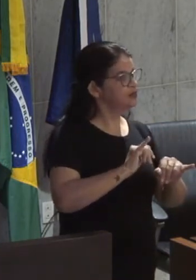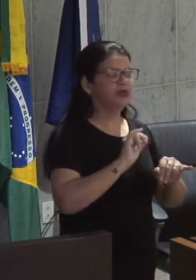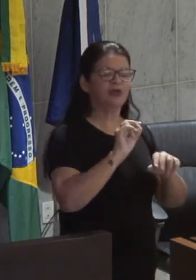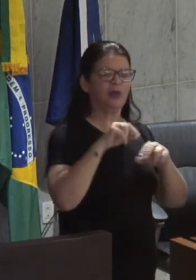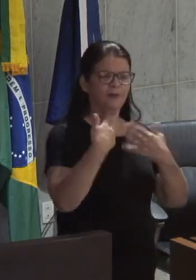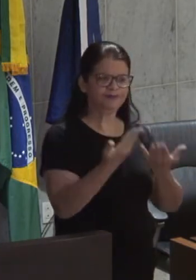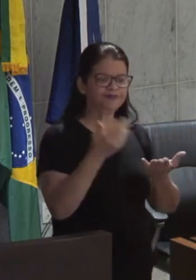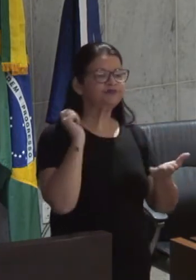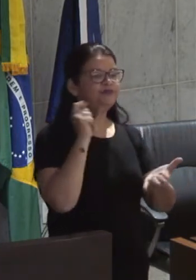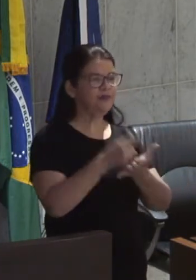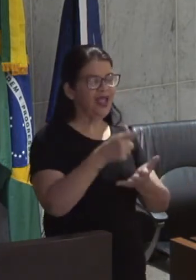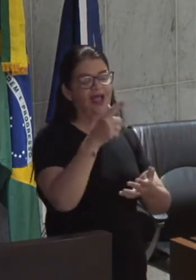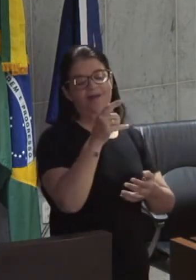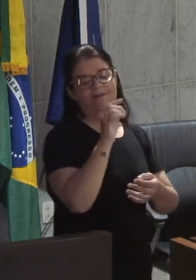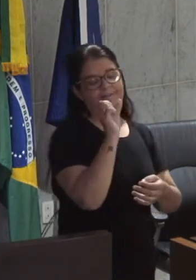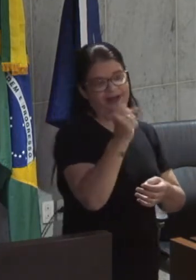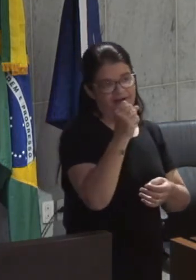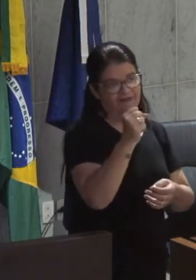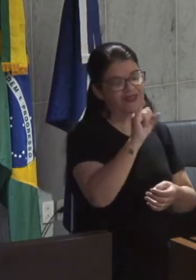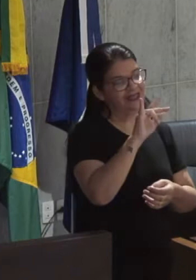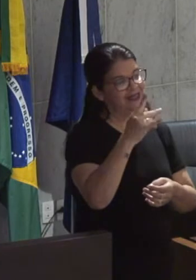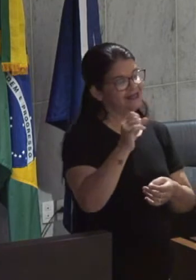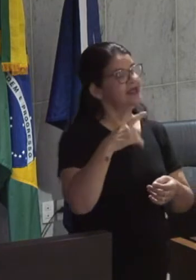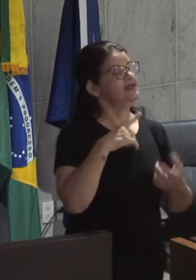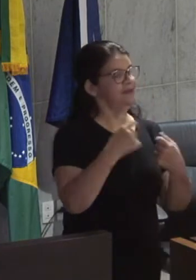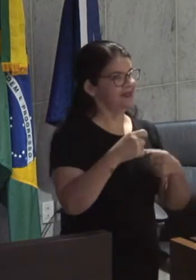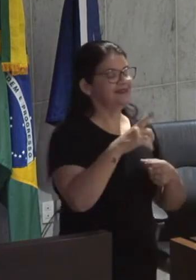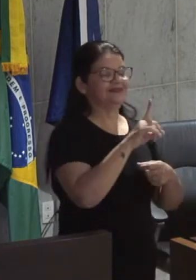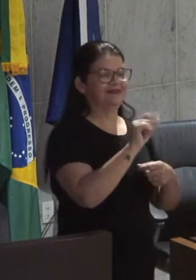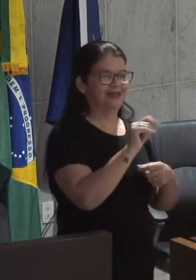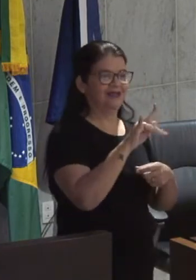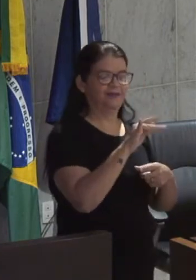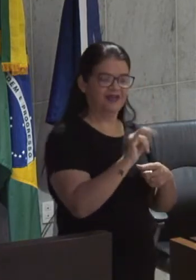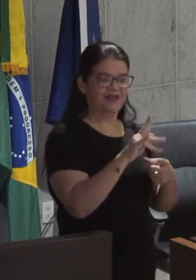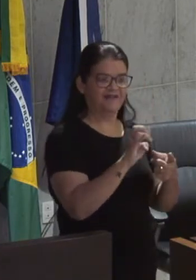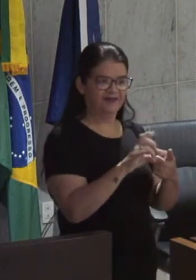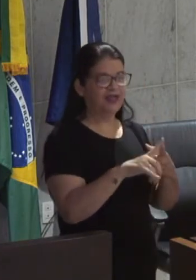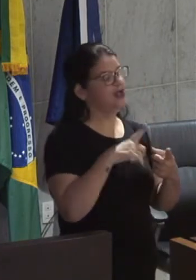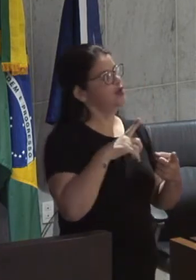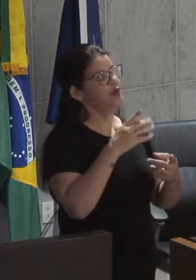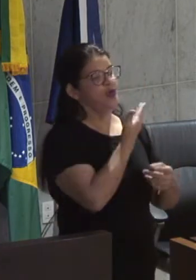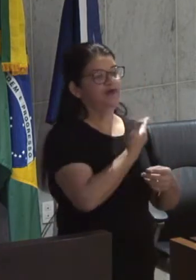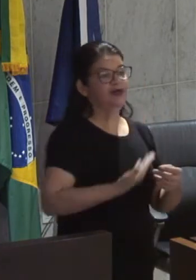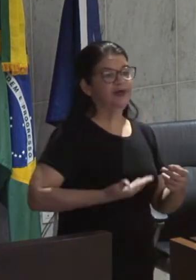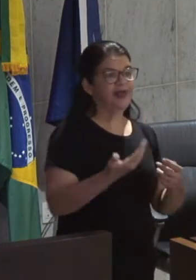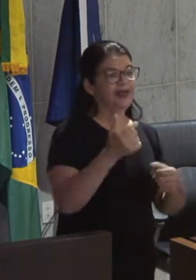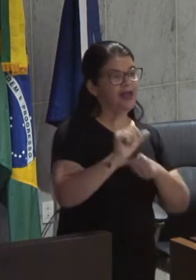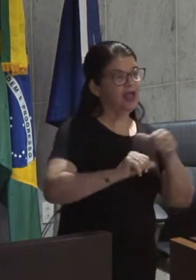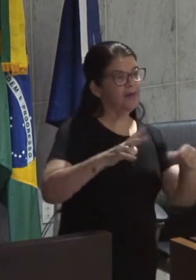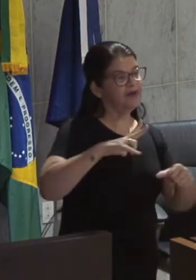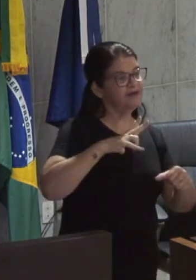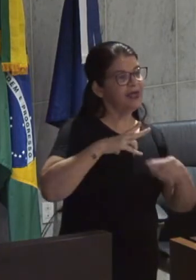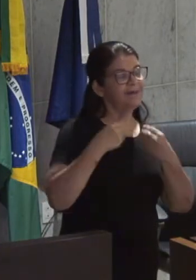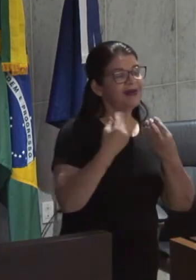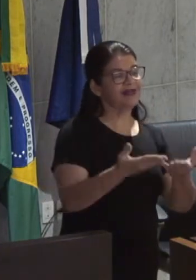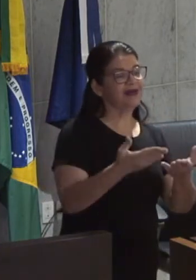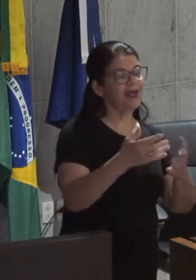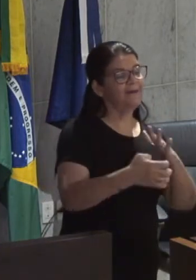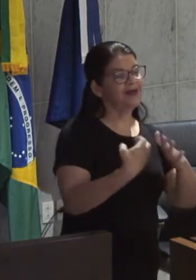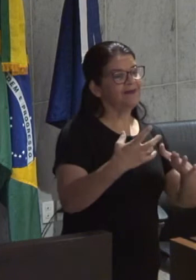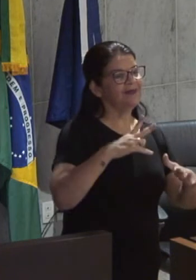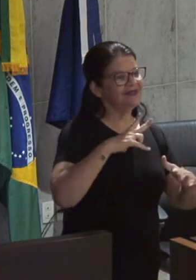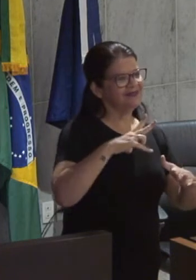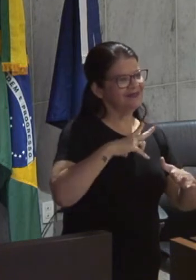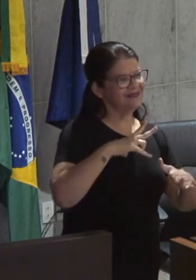pagar benefício do INSS, por exemplo, tem que recorrer a Dataprev e o SERPRO. E o governo queria privatizar para entregar para empresas privadas. Não